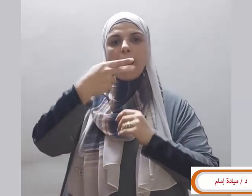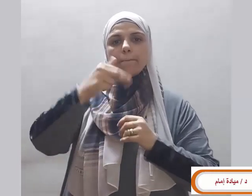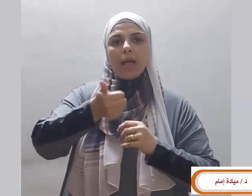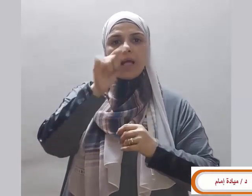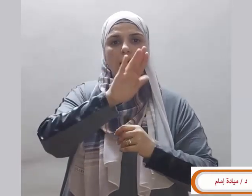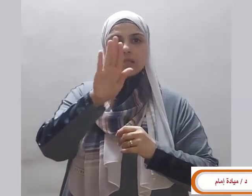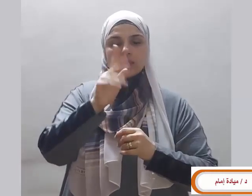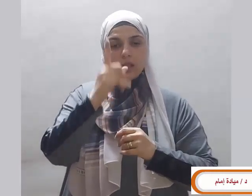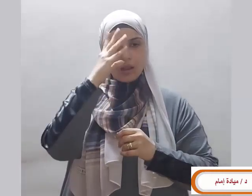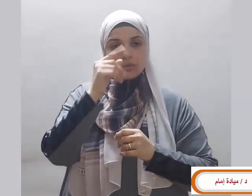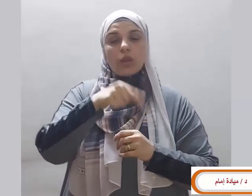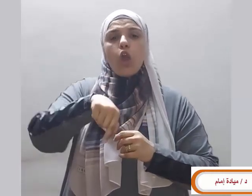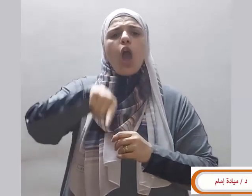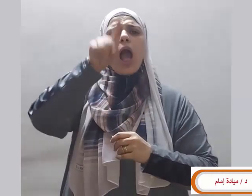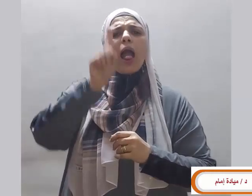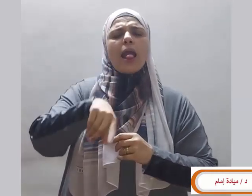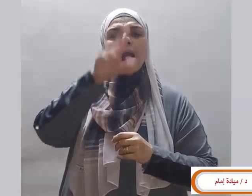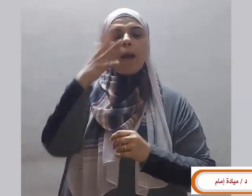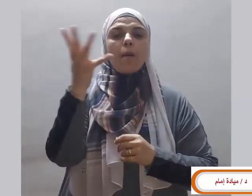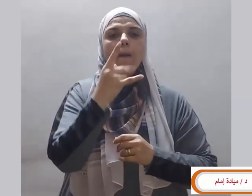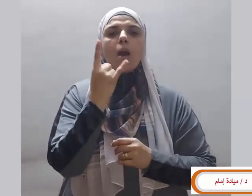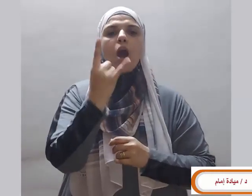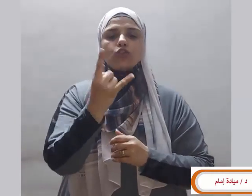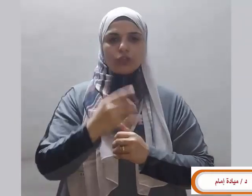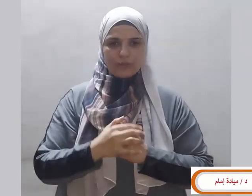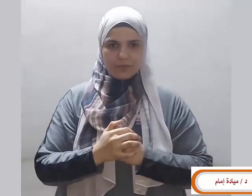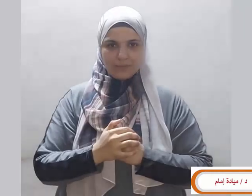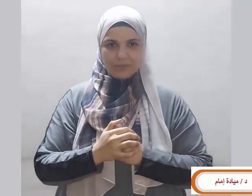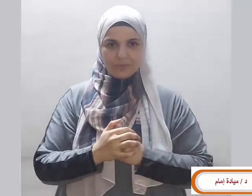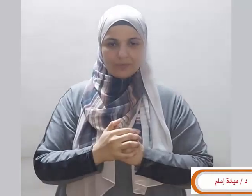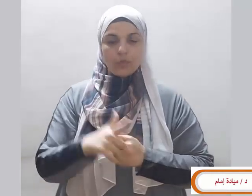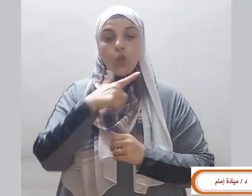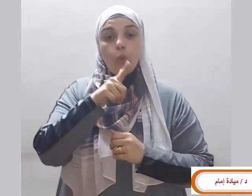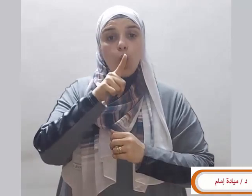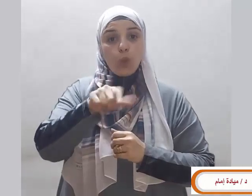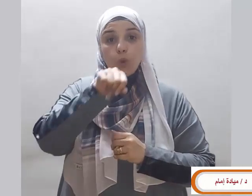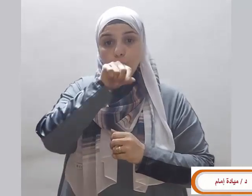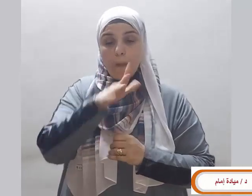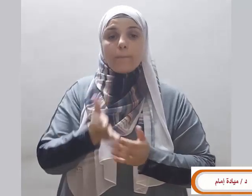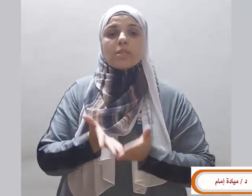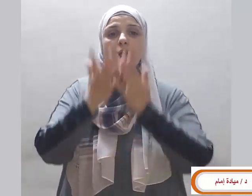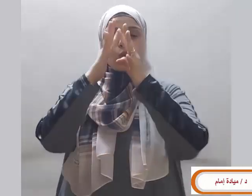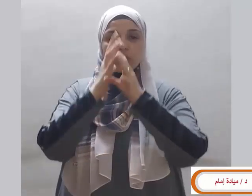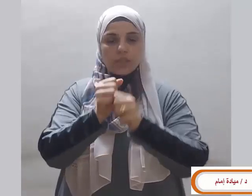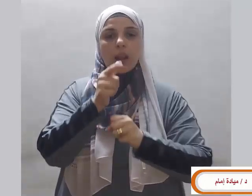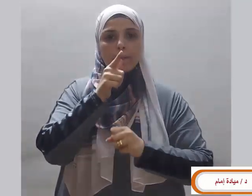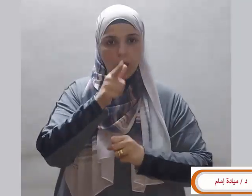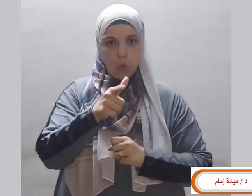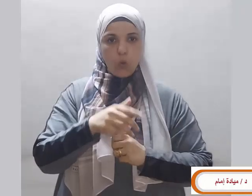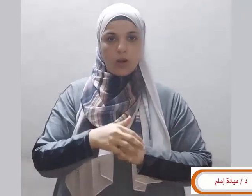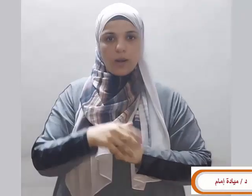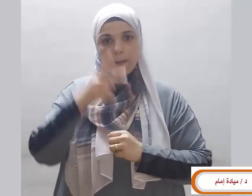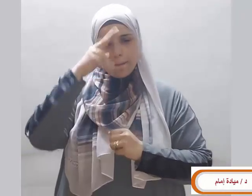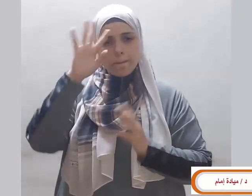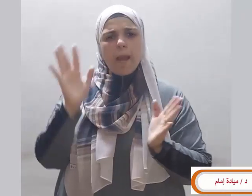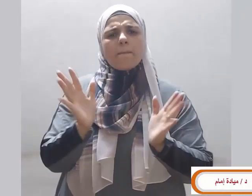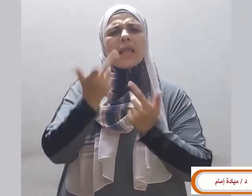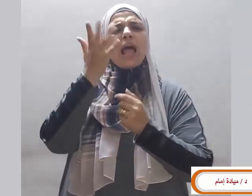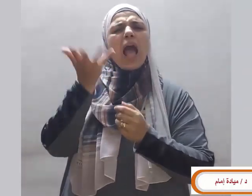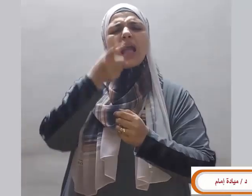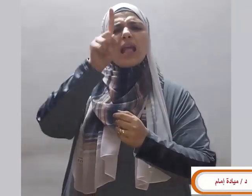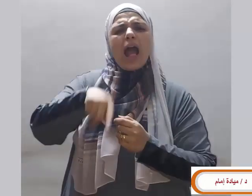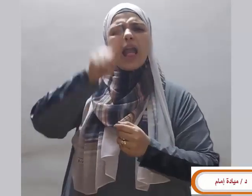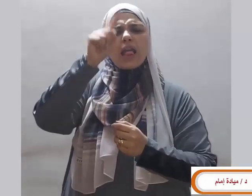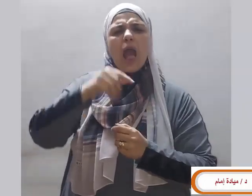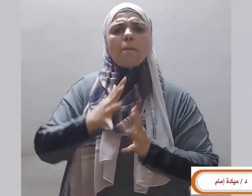عنهما هي ايام العشر ويقول نبينا صلى الله عليه وسلم ما من ايام